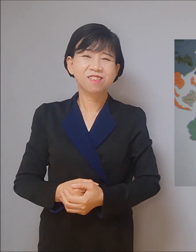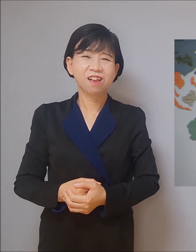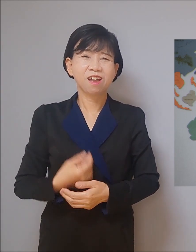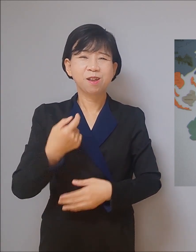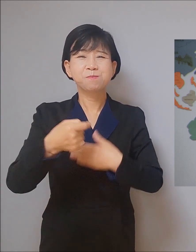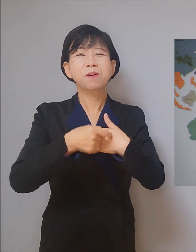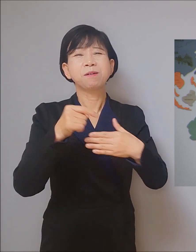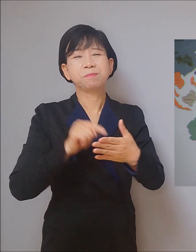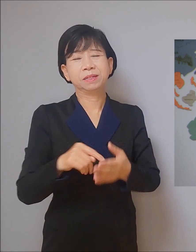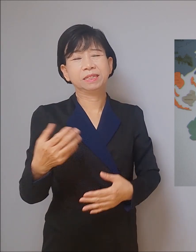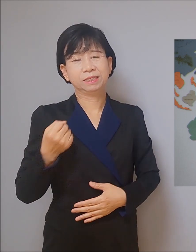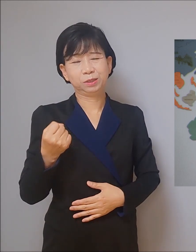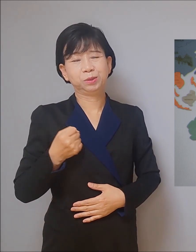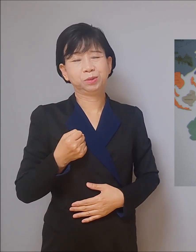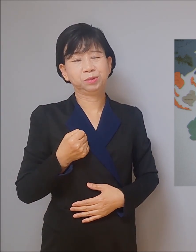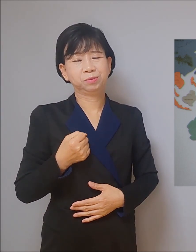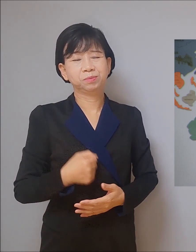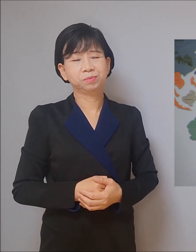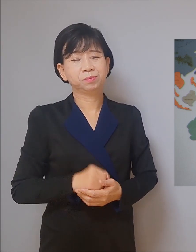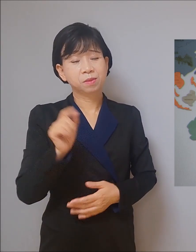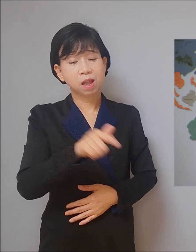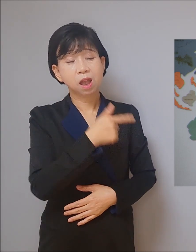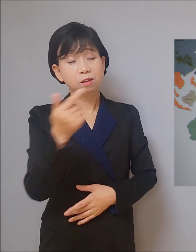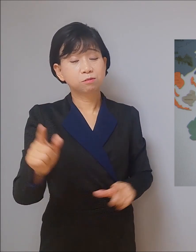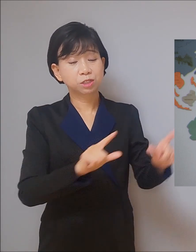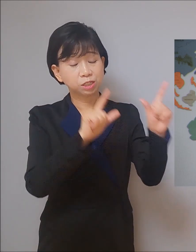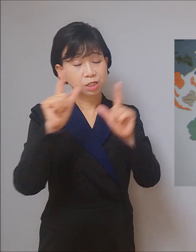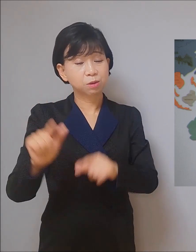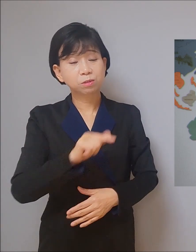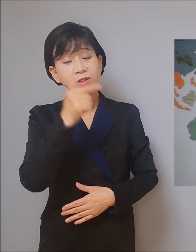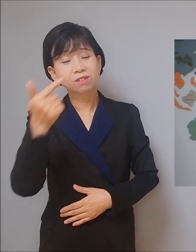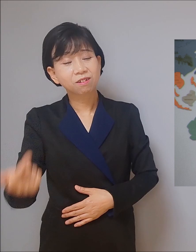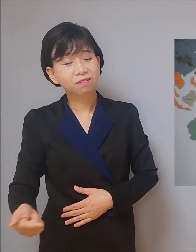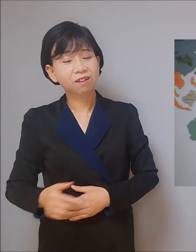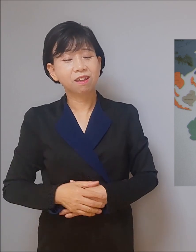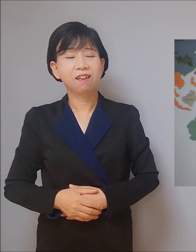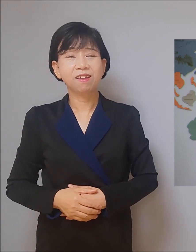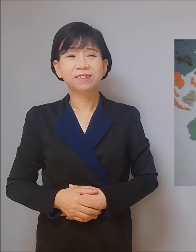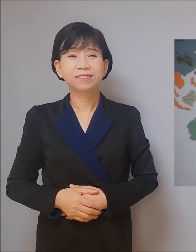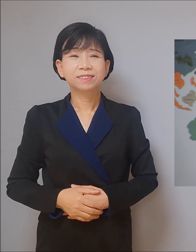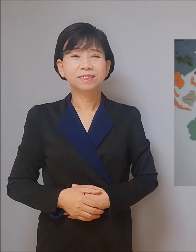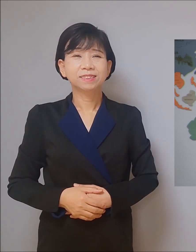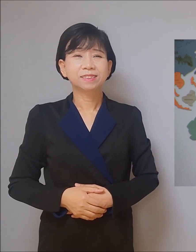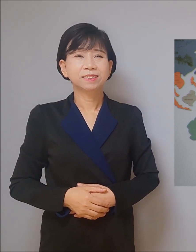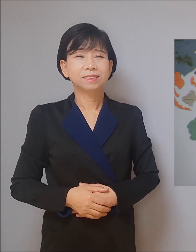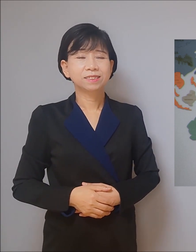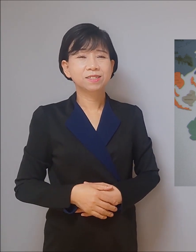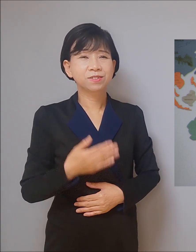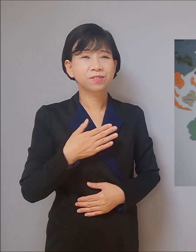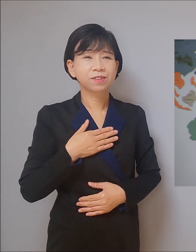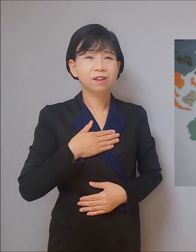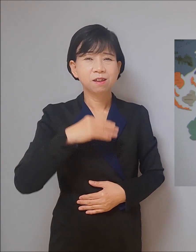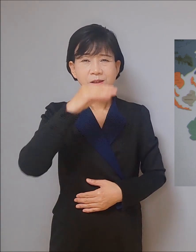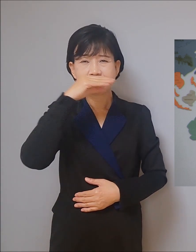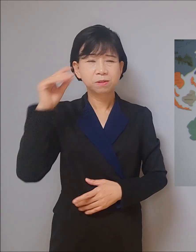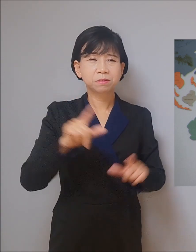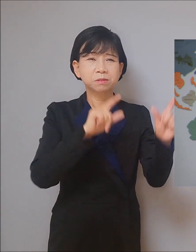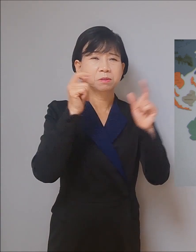이런 마음이 드는 거죠. 그리고 하루를 지내고 저녁이 되면 아유, 오늘 제대로 못